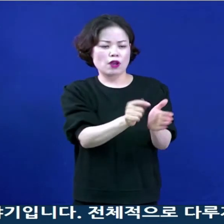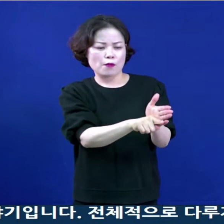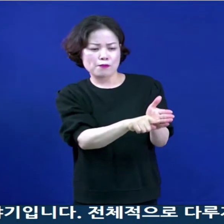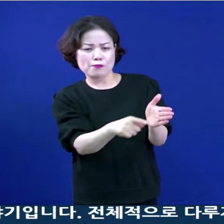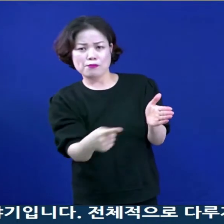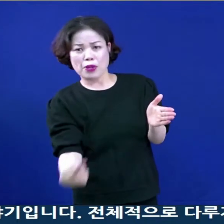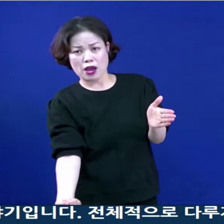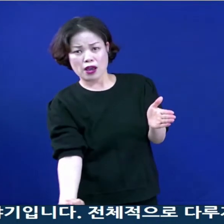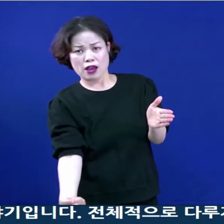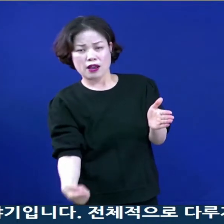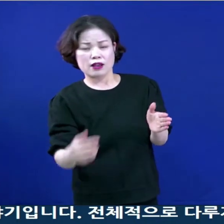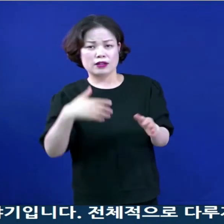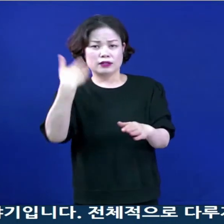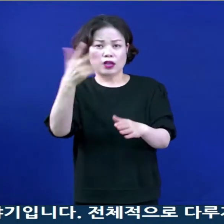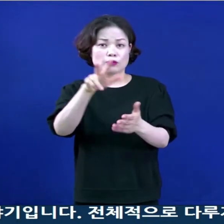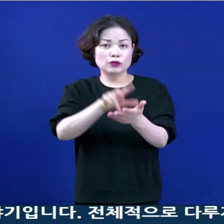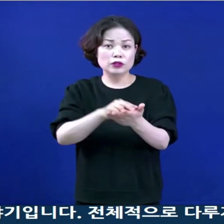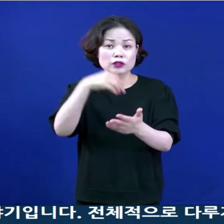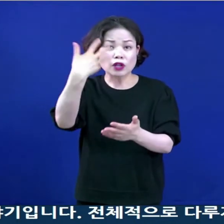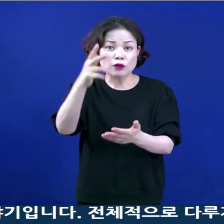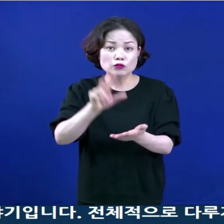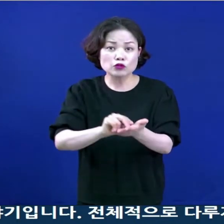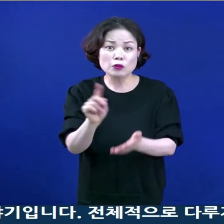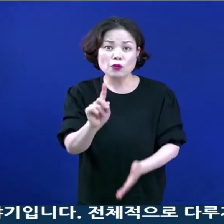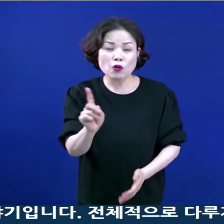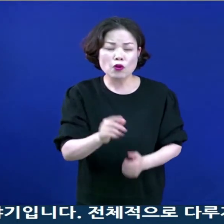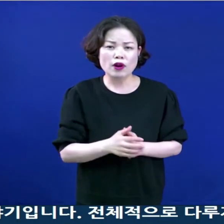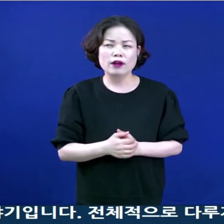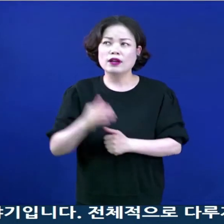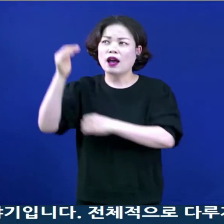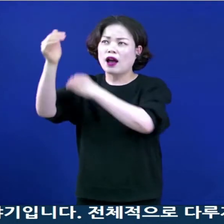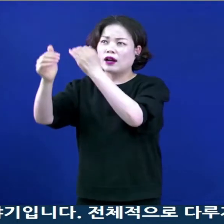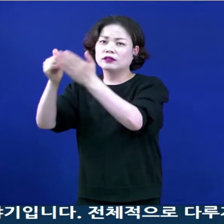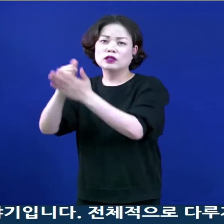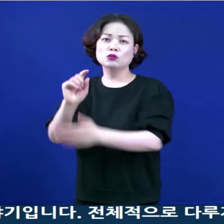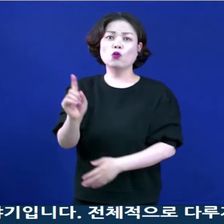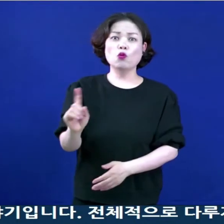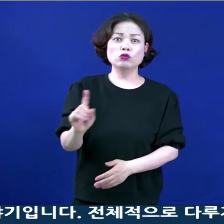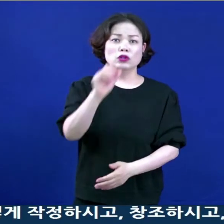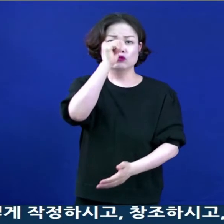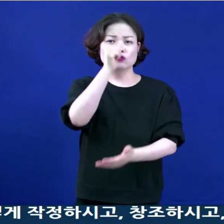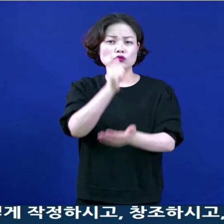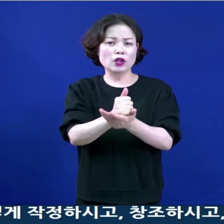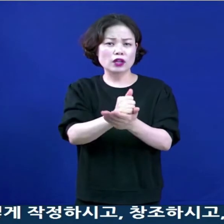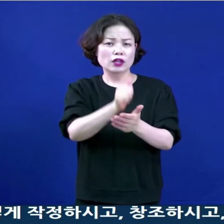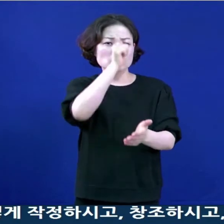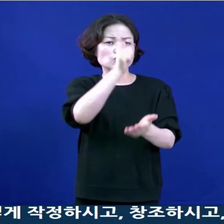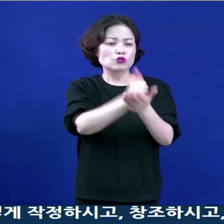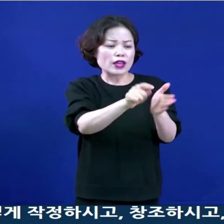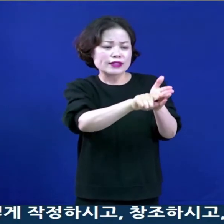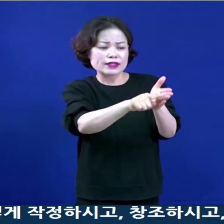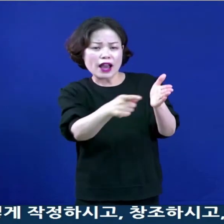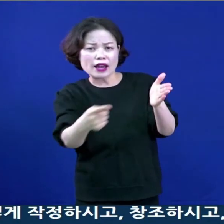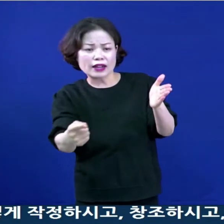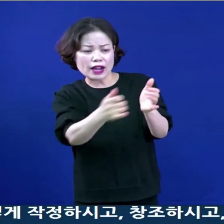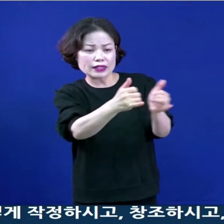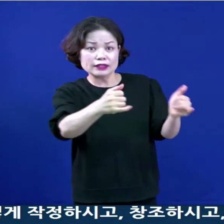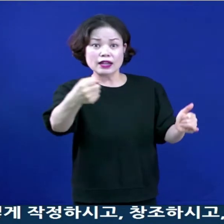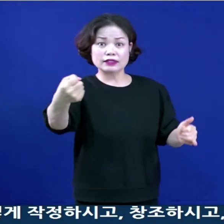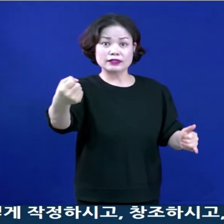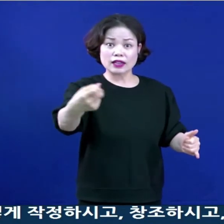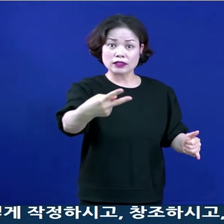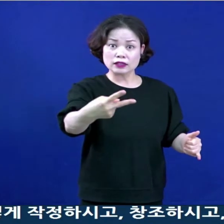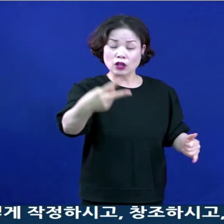다음 주제가 다루어지고요. 그러면 그 다음 주제는 뭐겠습니까? 하나님이 어떻게 죄와 타락한 인간을